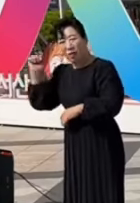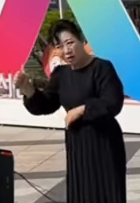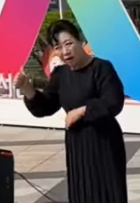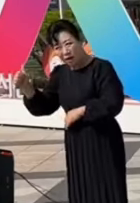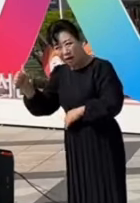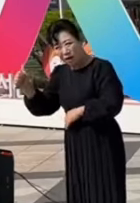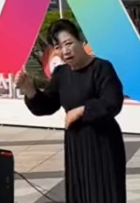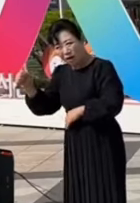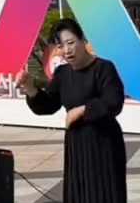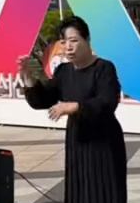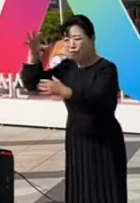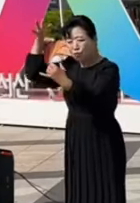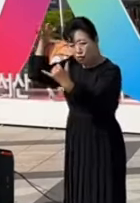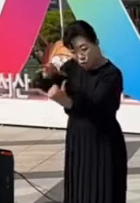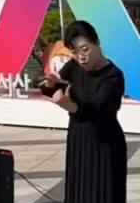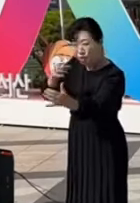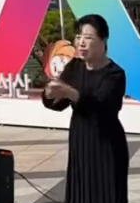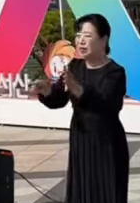거죠?